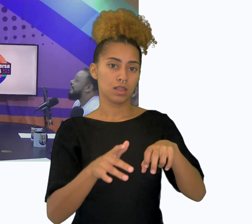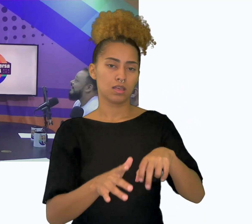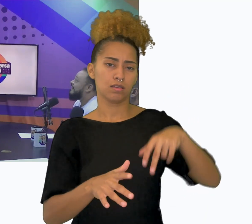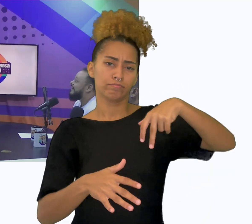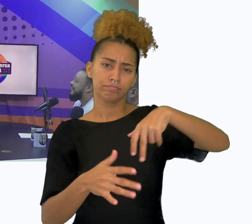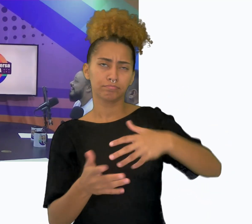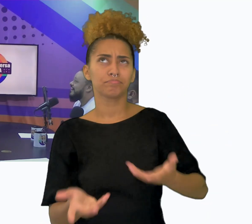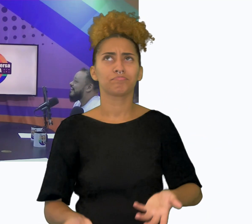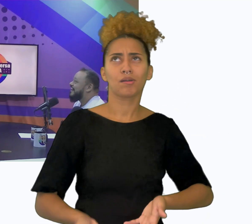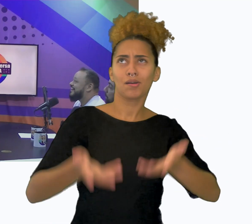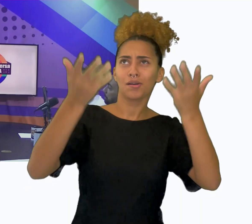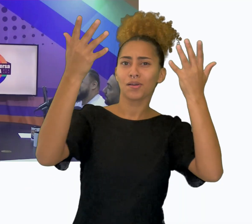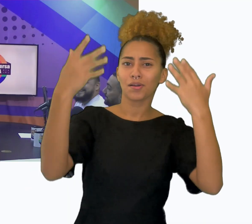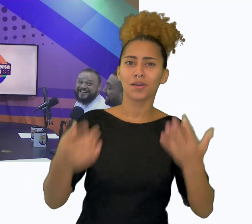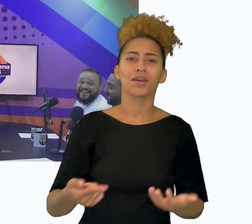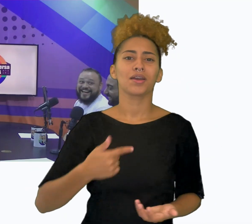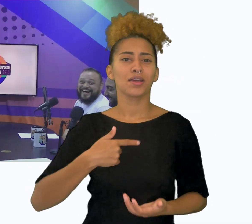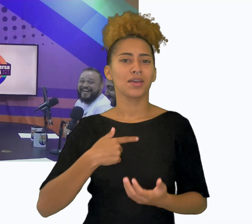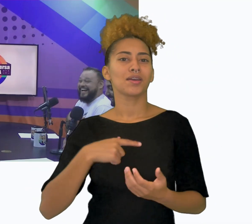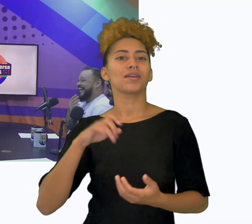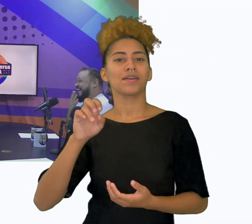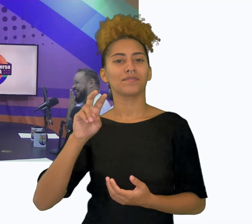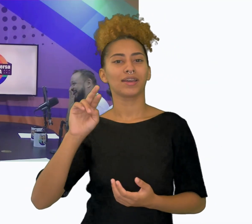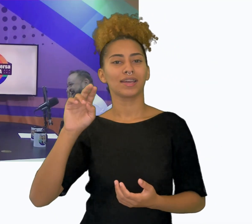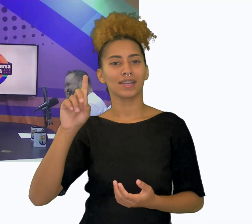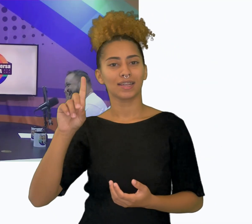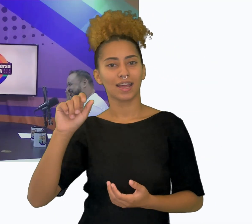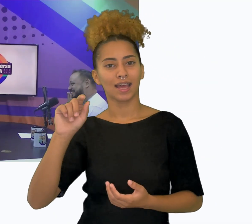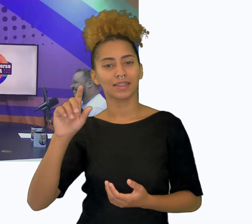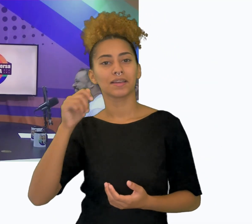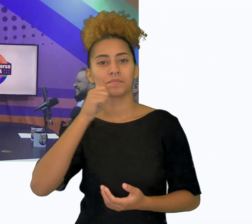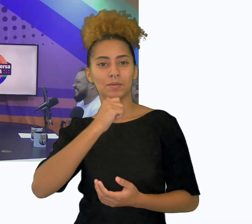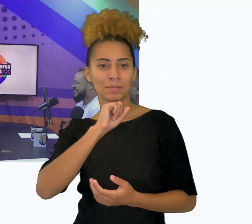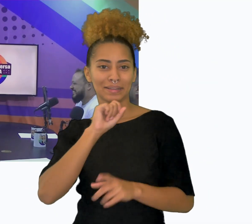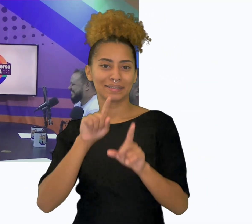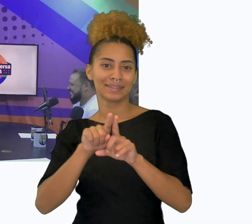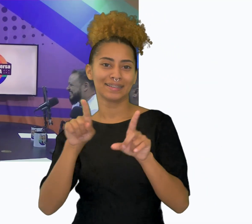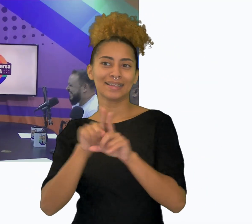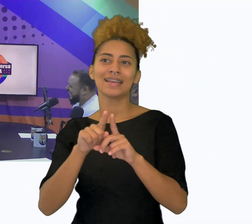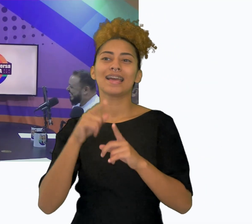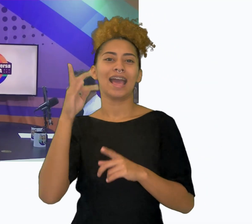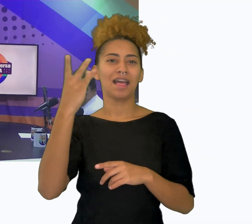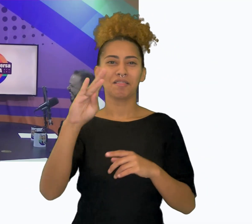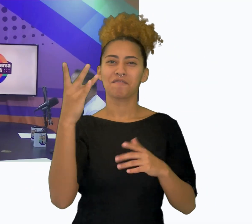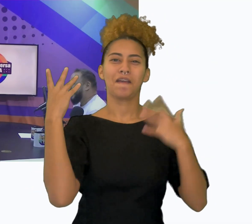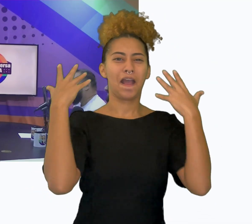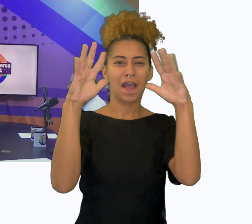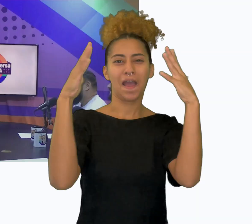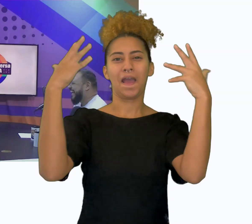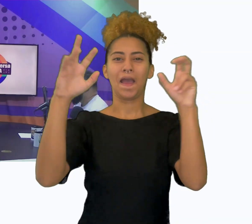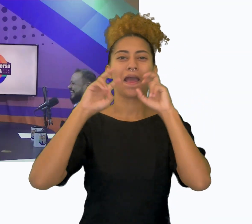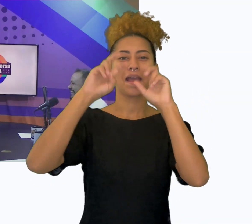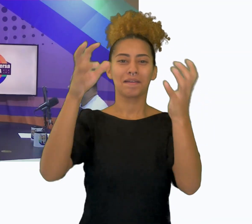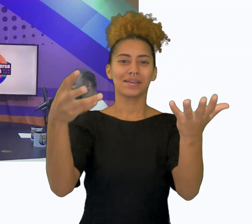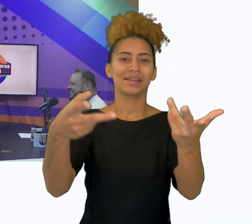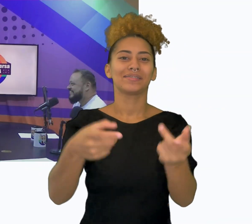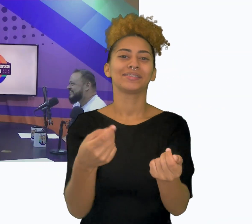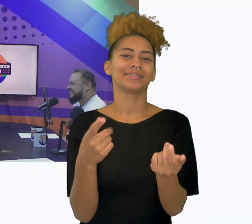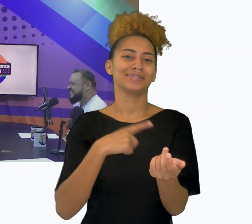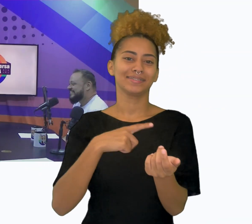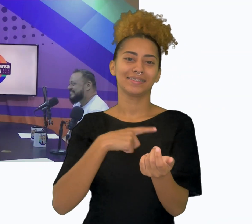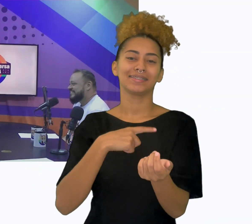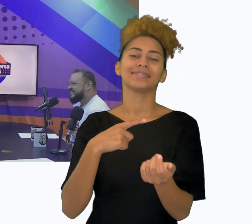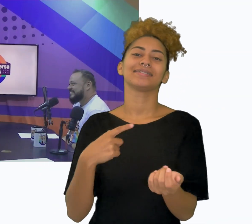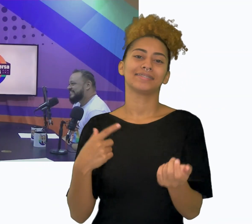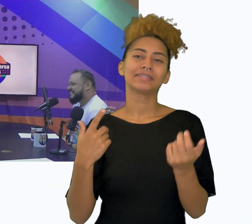ele pra cima. Eu, Everardo e a minha mãe, Stephanie Fox, e a noiva, maravilhoso. E tu lembra aquele que a gente PCD. foi?